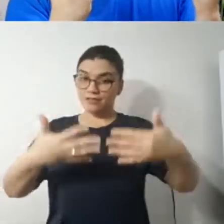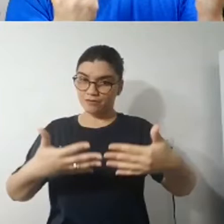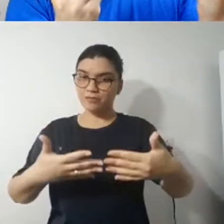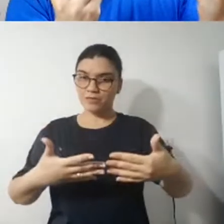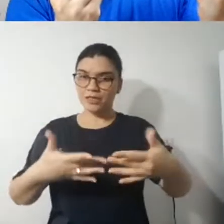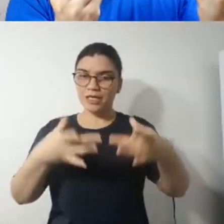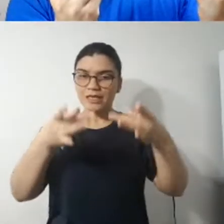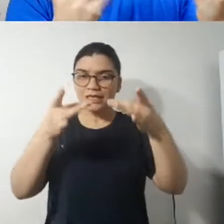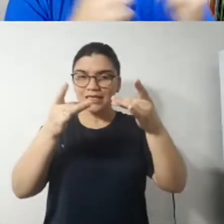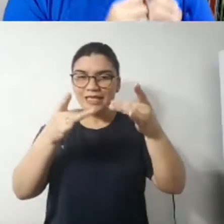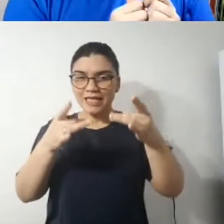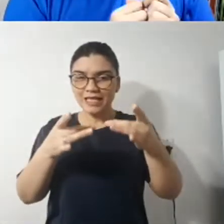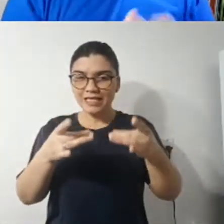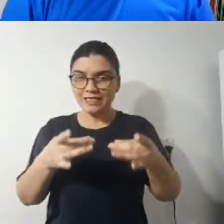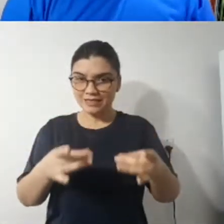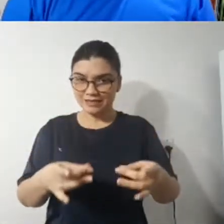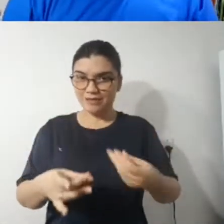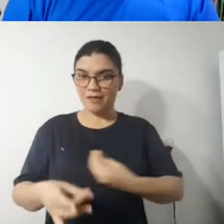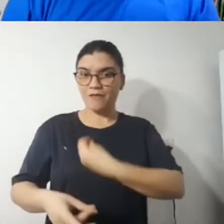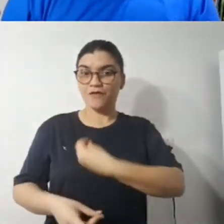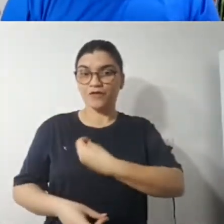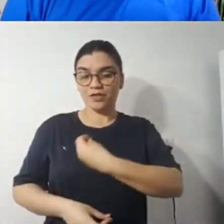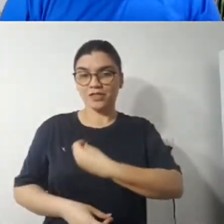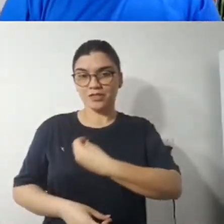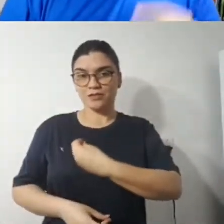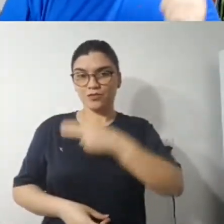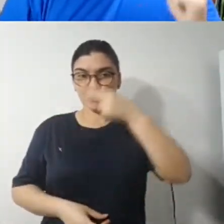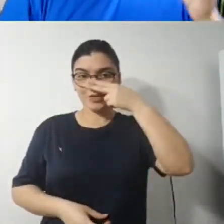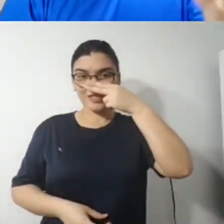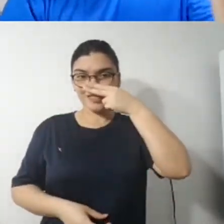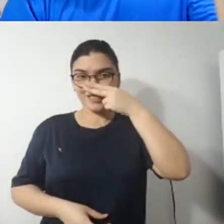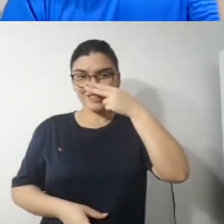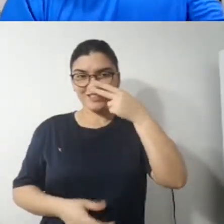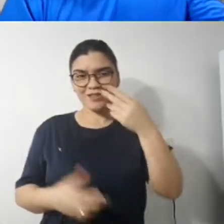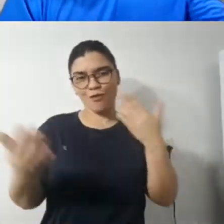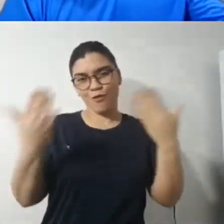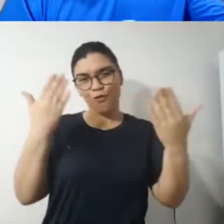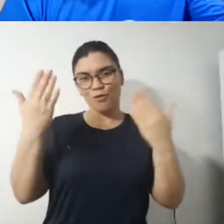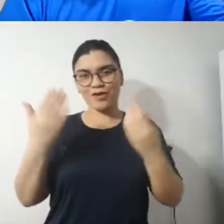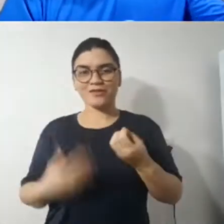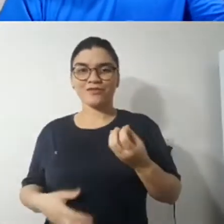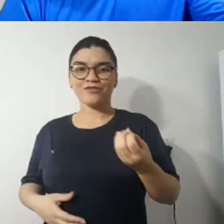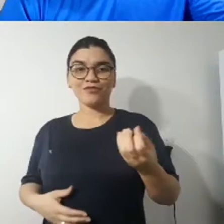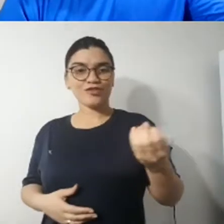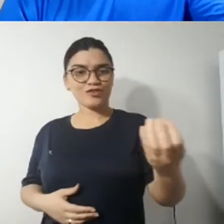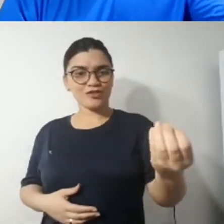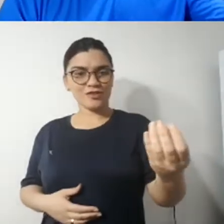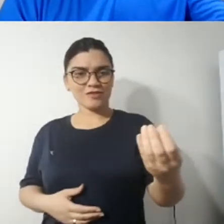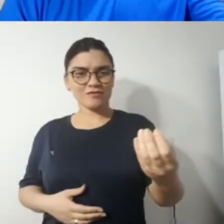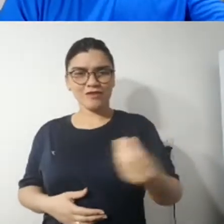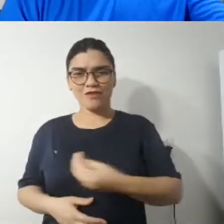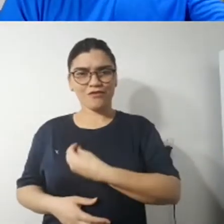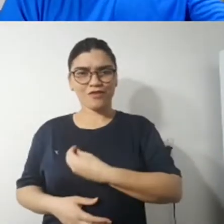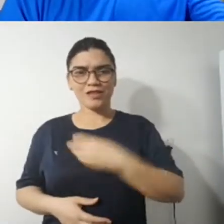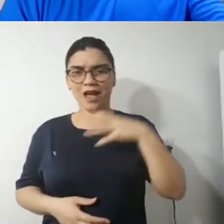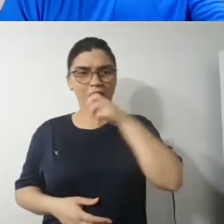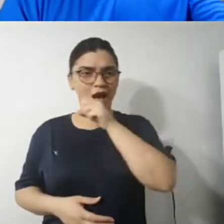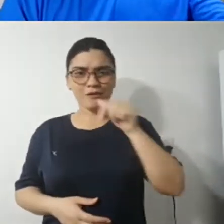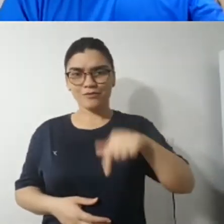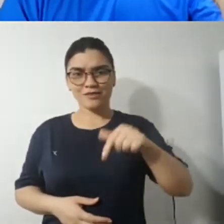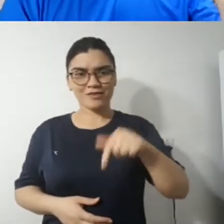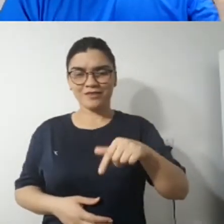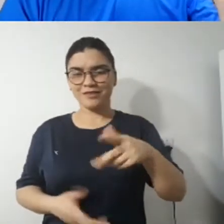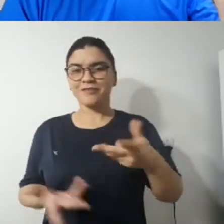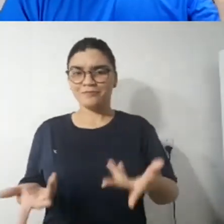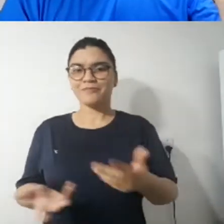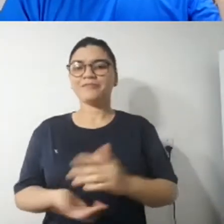peregrino de modo a conviver com quem é de fora. E